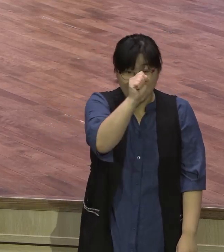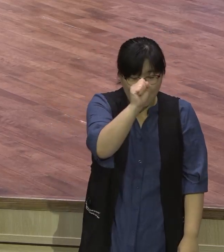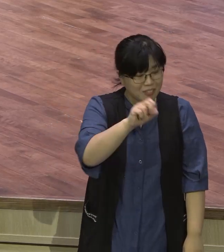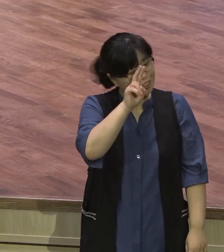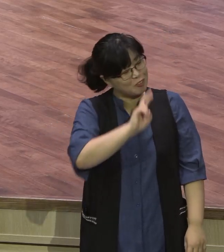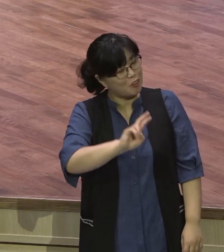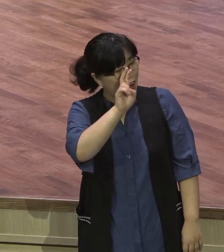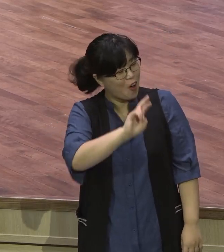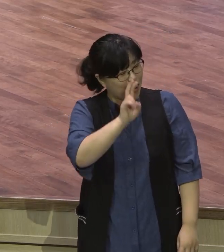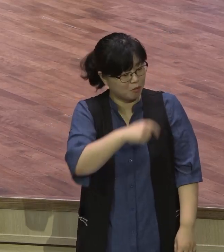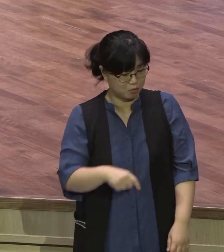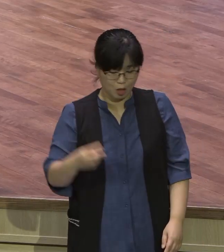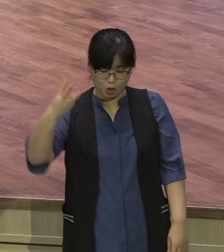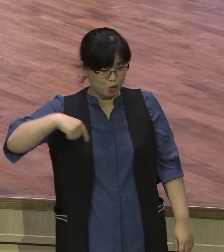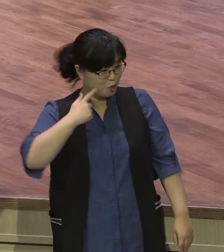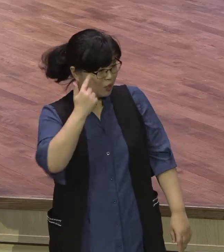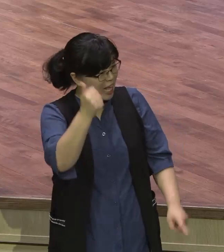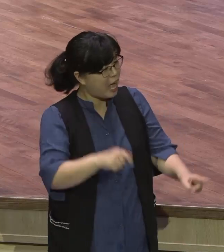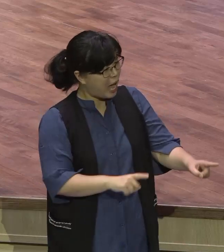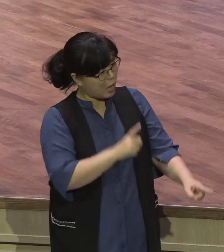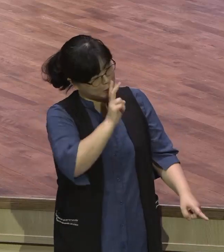속지 마시기 바랍니다